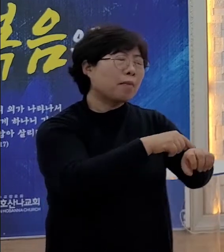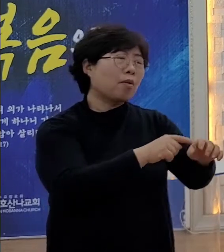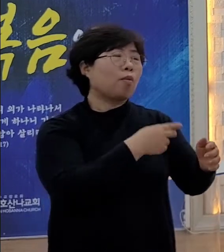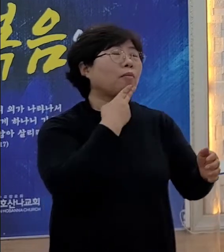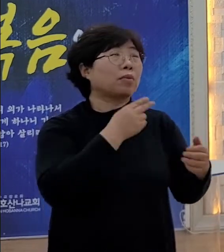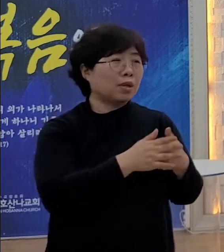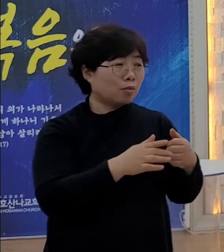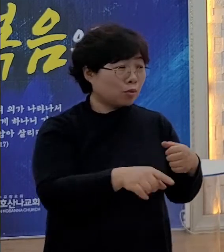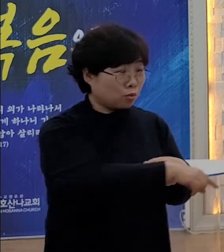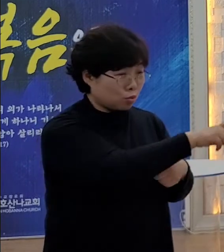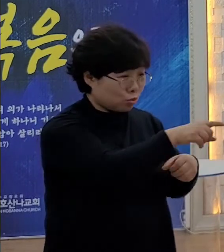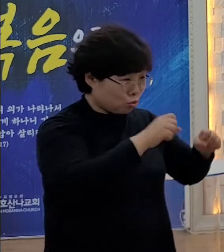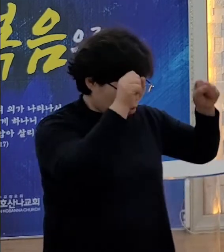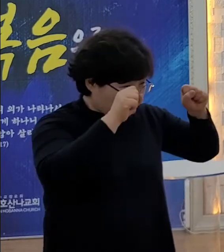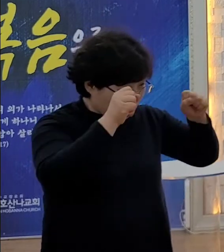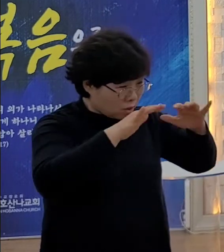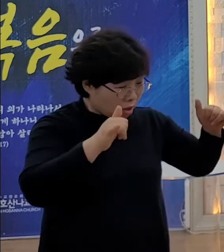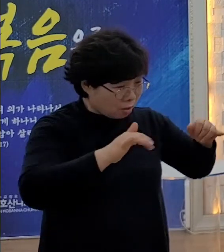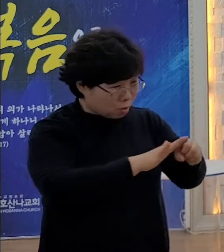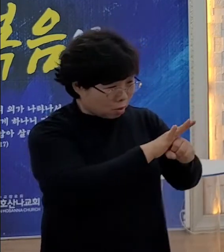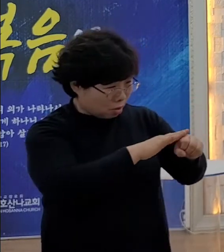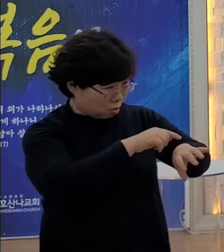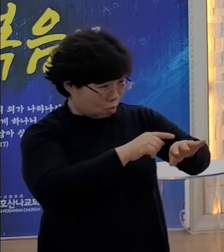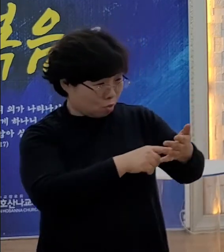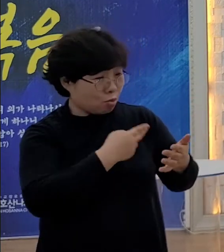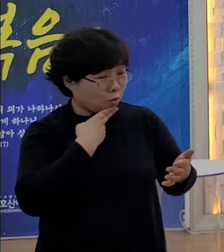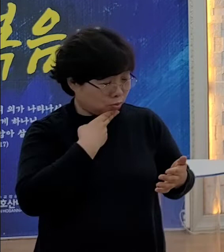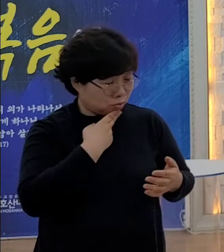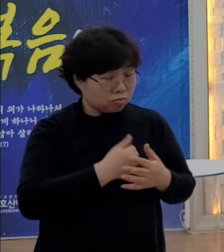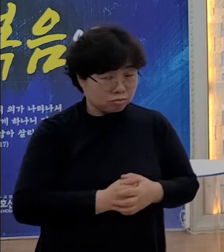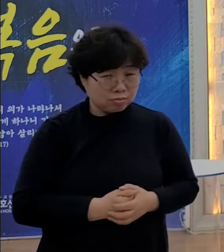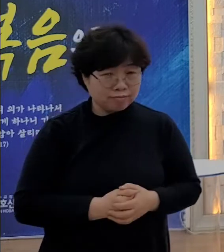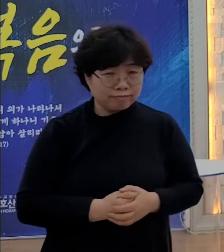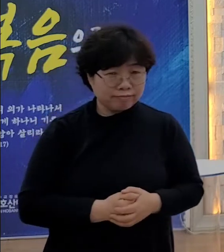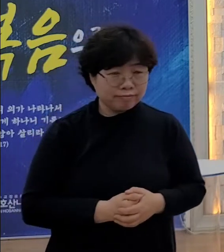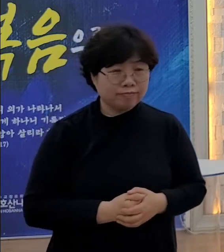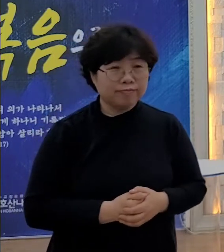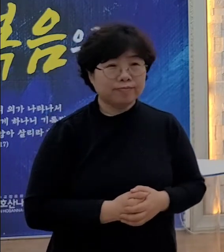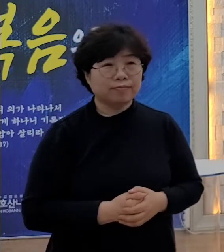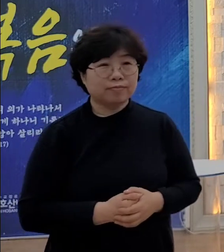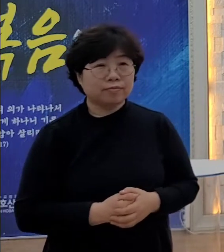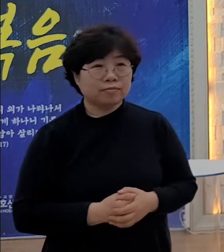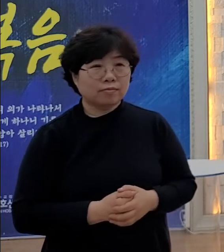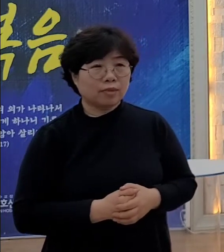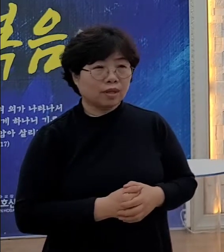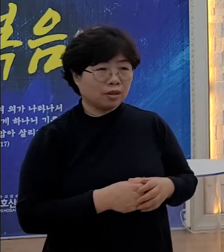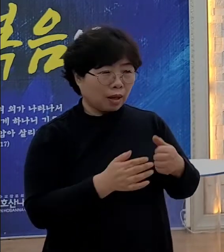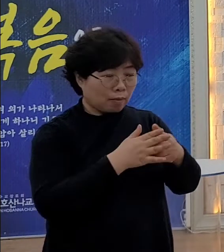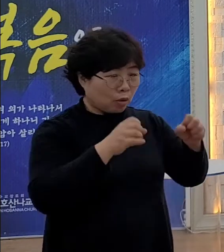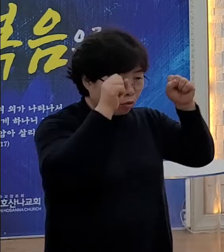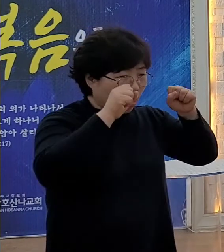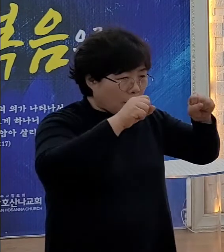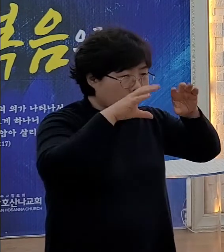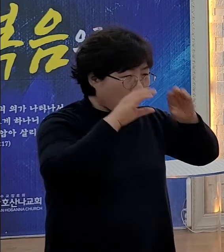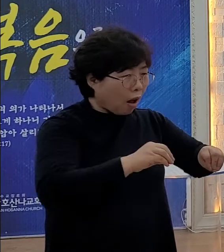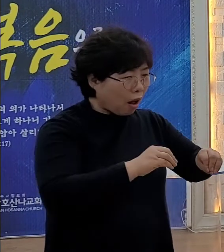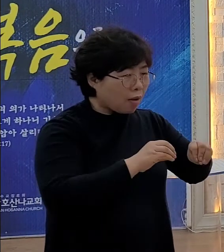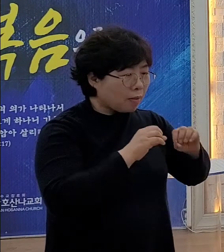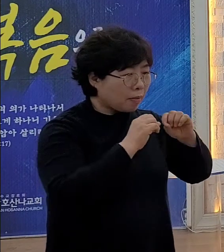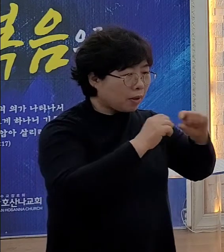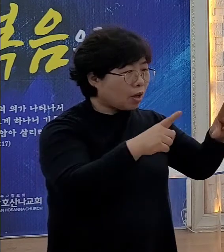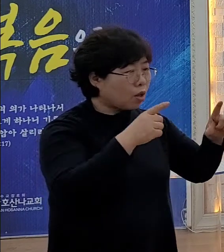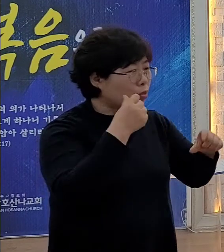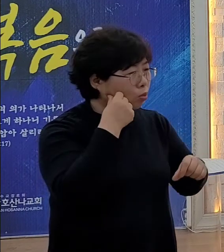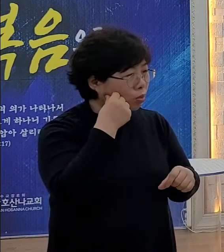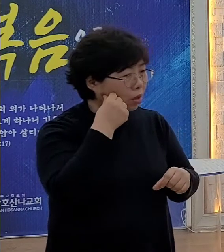굳이 막 제가 오해받으면서까지 미친 소리 들으면서까지 가가지고 테니스 치지 말라고 할 만큼 그렇게 안 사랑하는